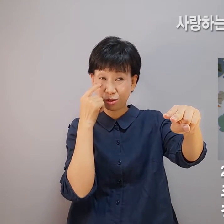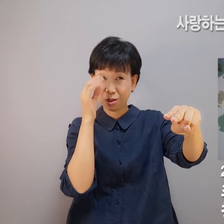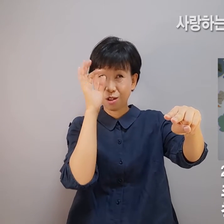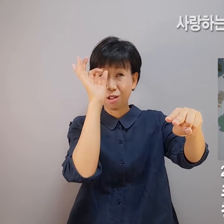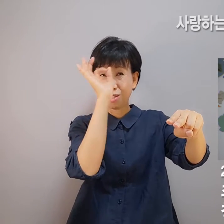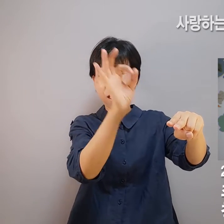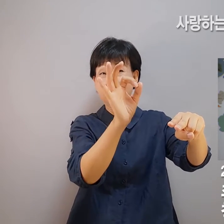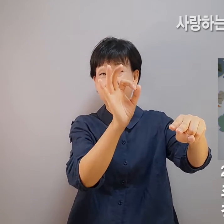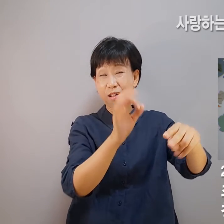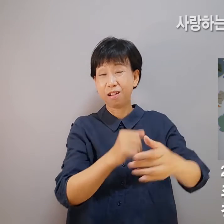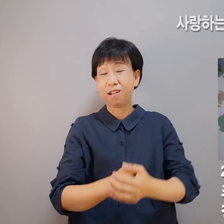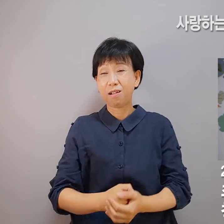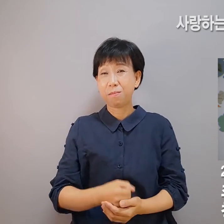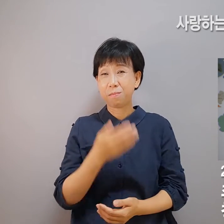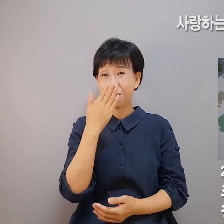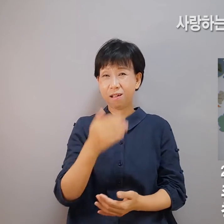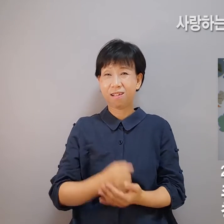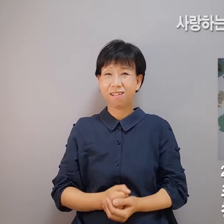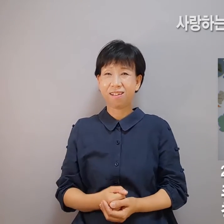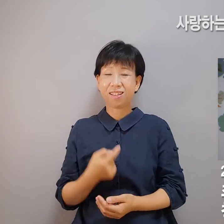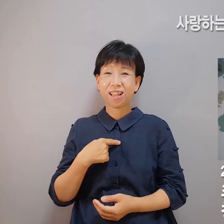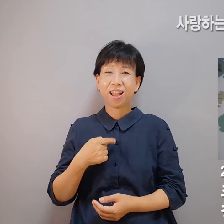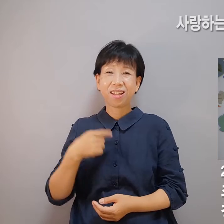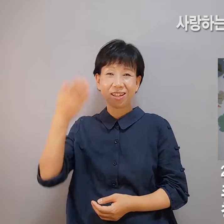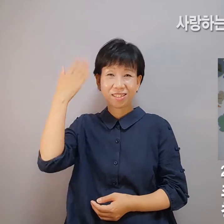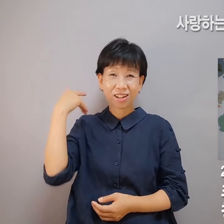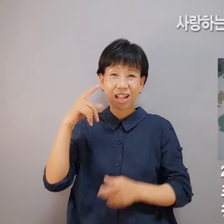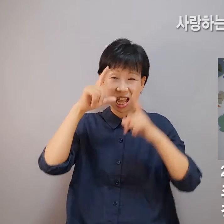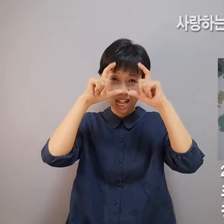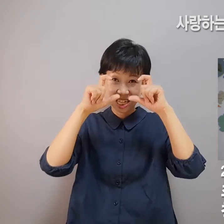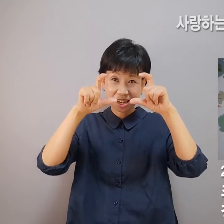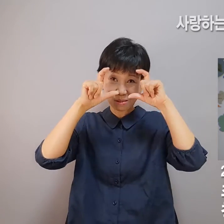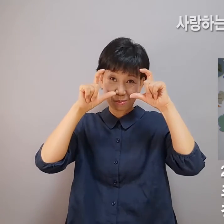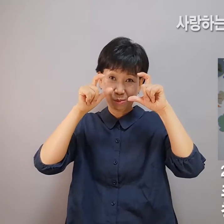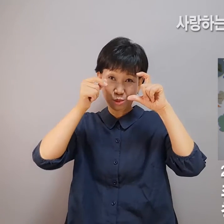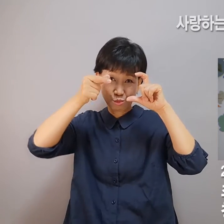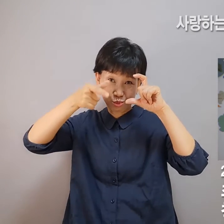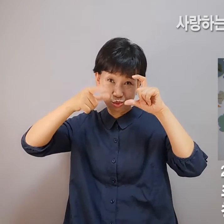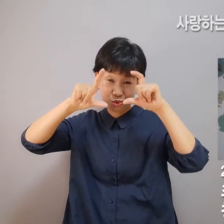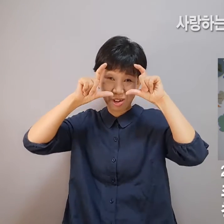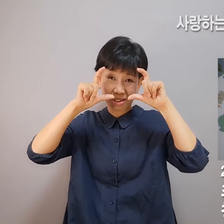안경을 쓰다가 이제 수술을 조금 했잖아요. 이 눈이 점점 좋아져요.